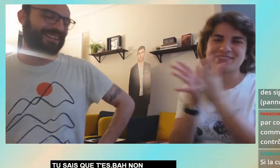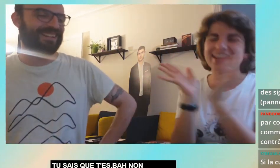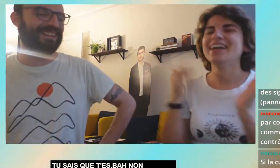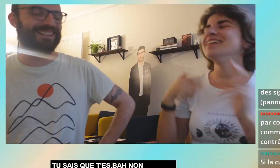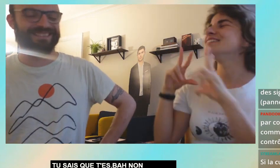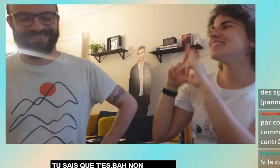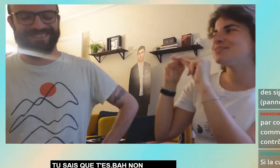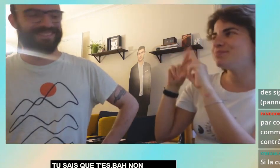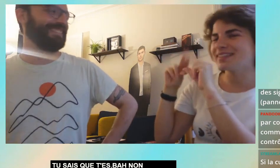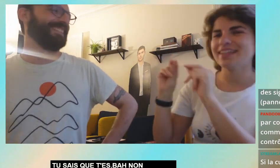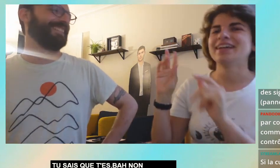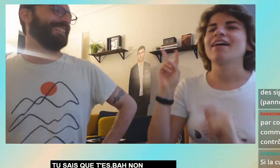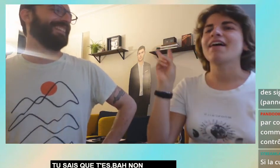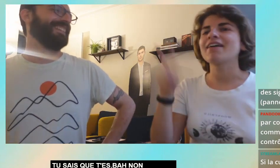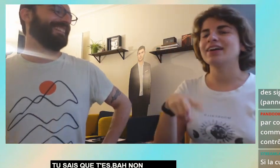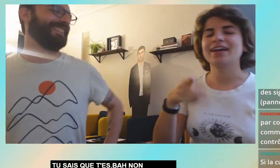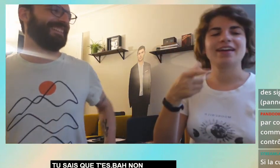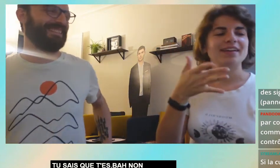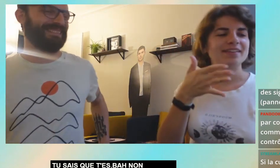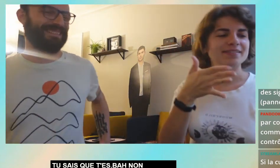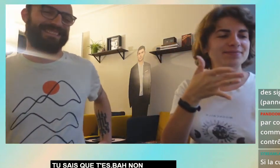International. Je t'ai expliqué. Ah ben.